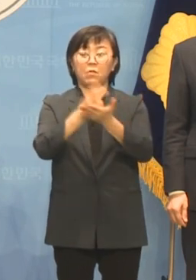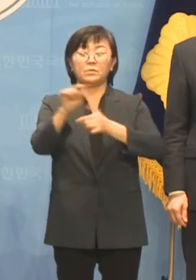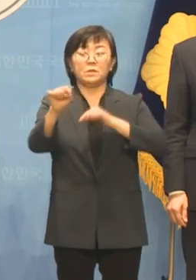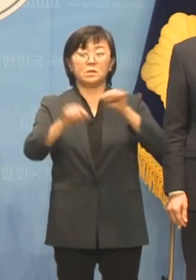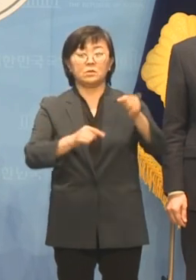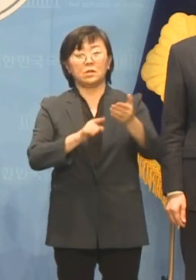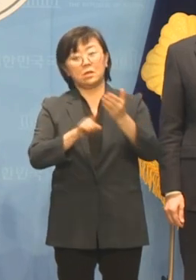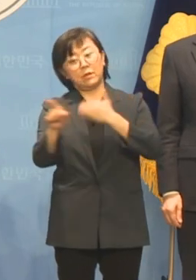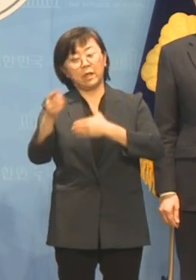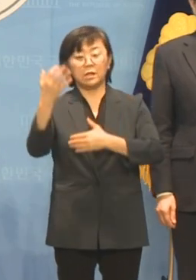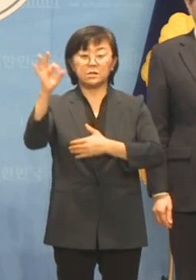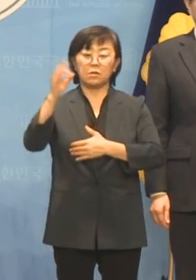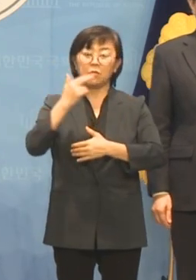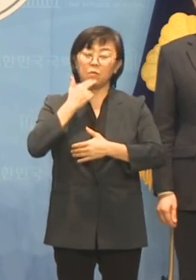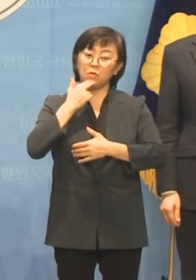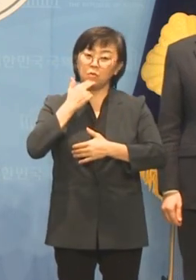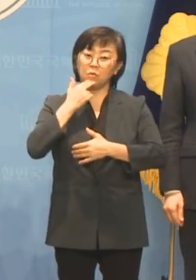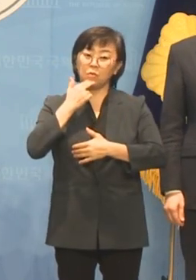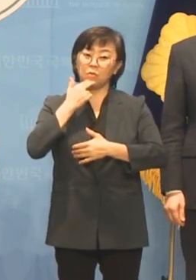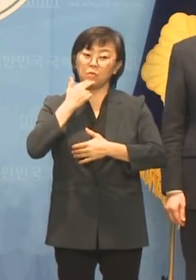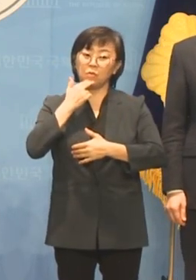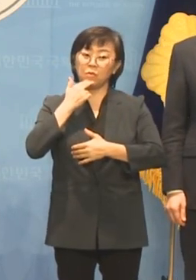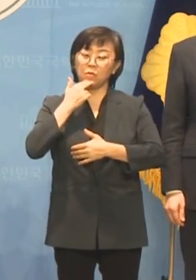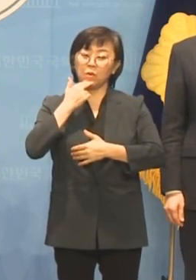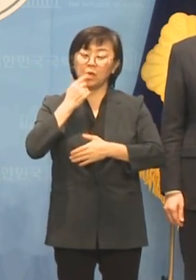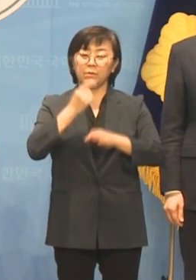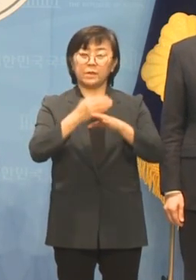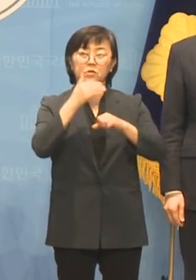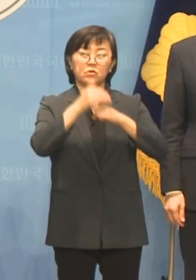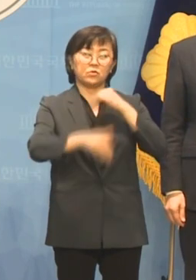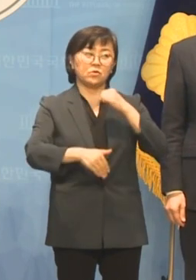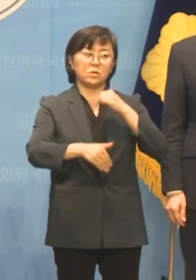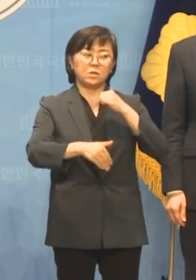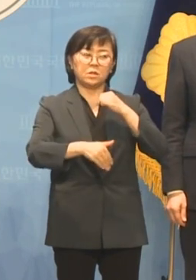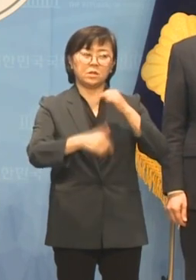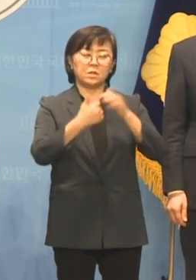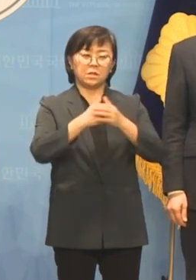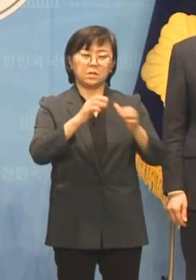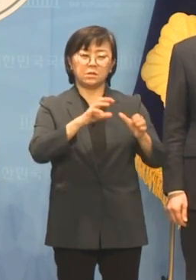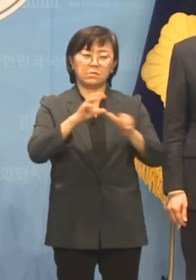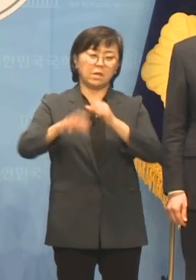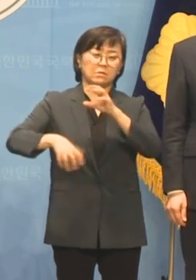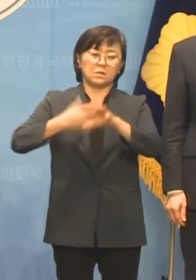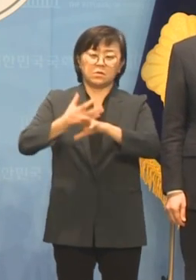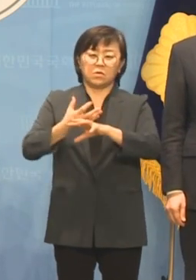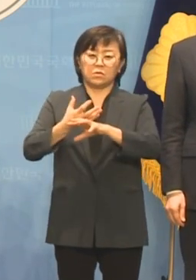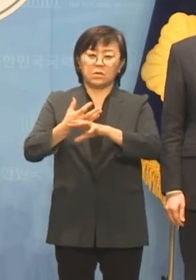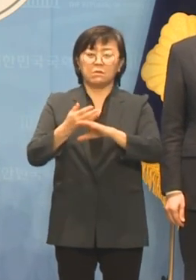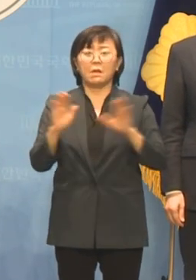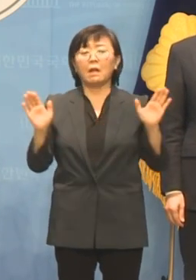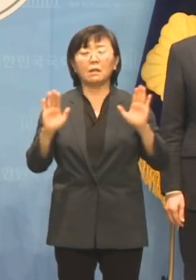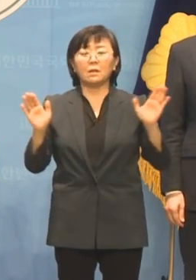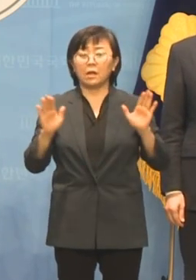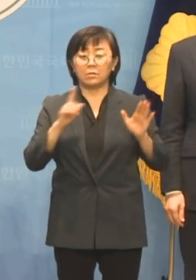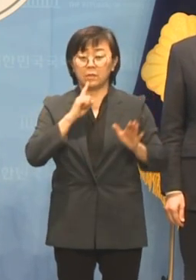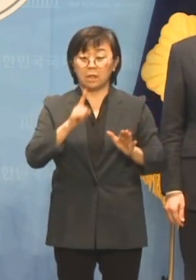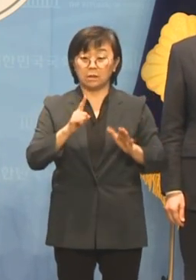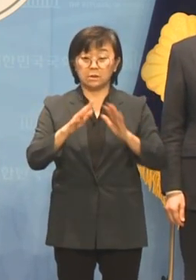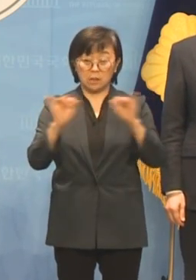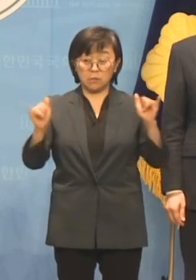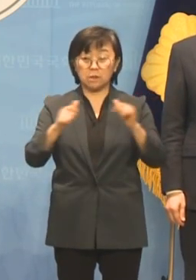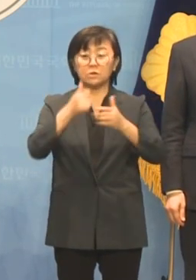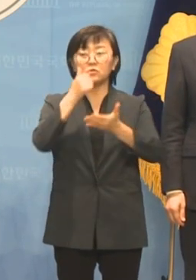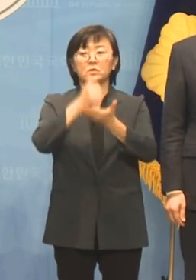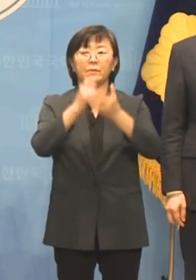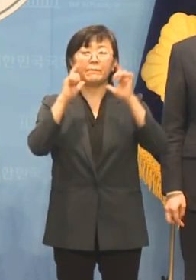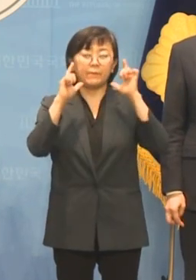예외를 용납하지 않는 길이자 민주주의를 삿된 수단으로 뒤집고도 오리발을 내미는 범죄자들을